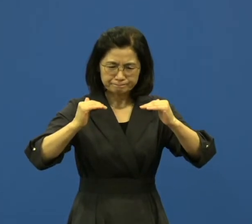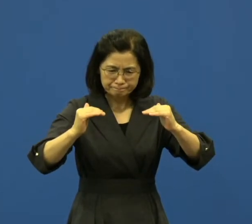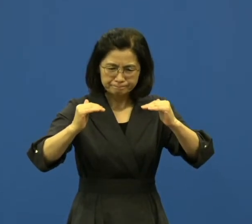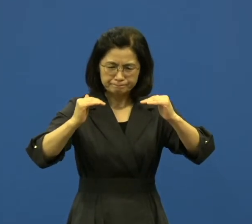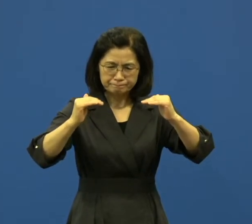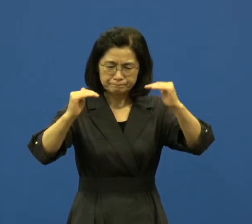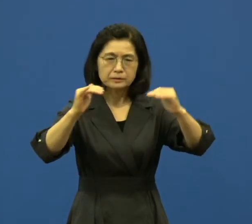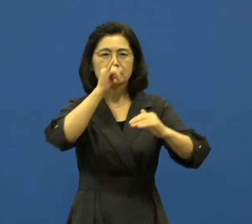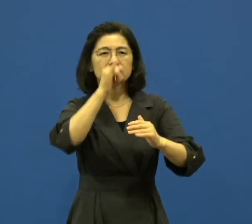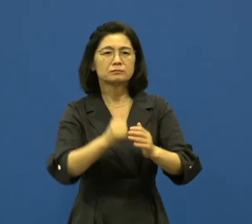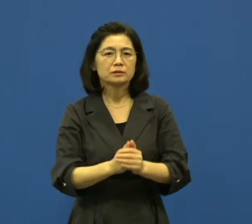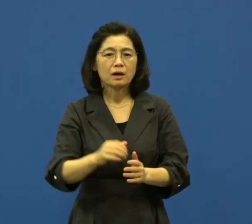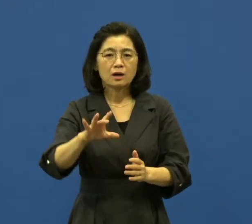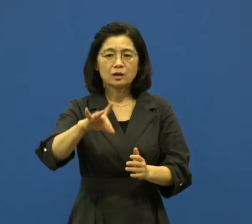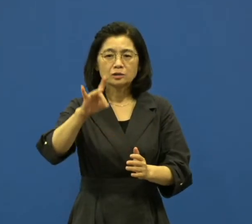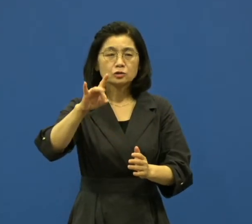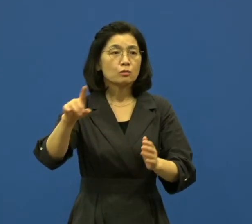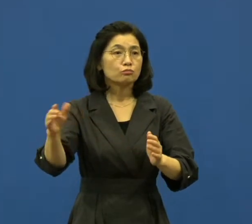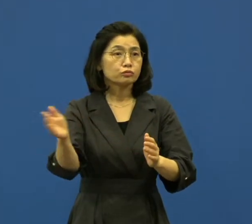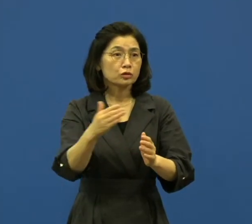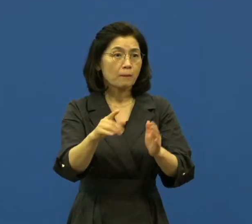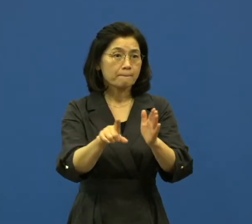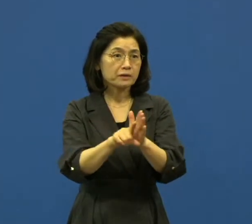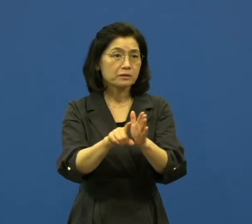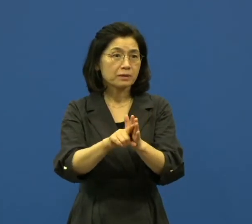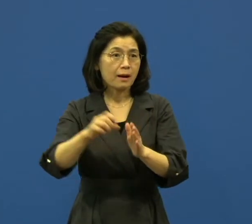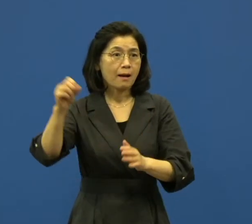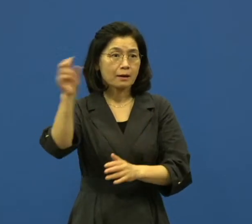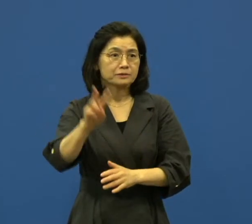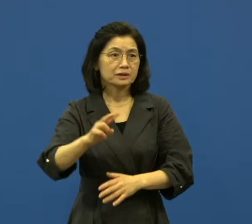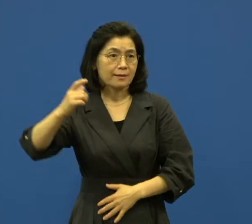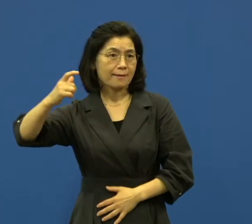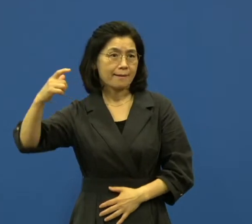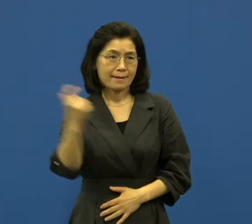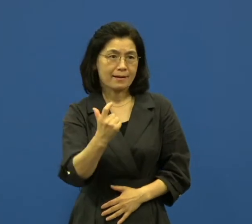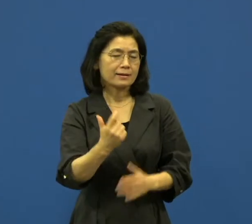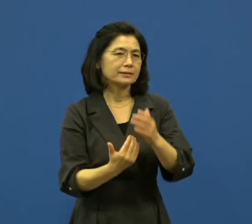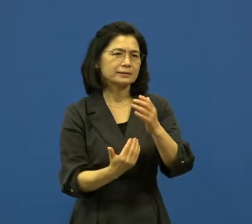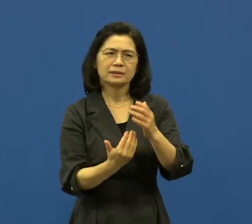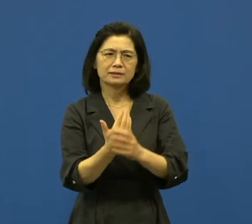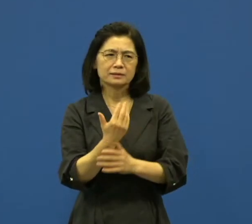우리에게 믿음이 있는 것은 아닙니다. 믿음은 많은 시행착오를 하게 됩니다.